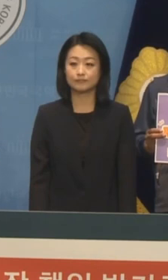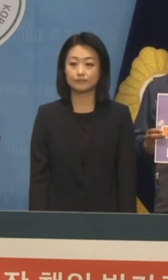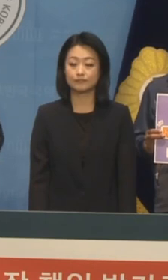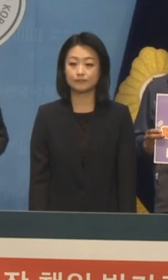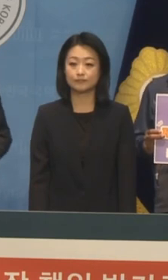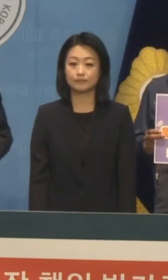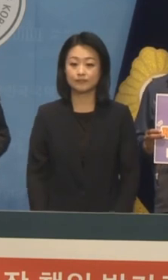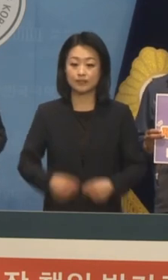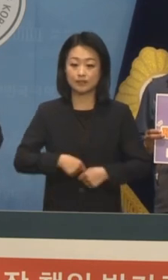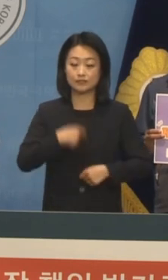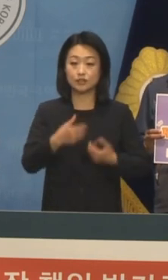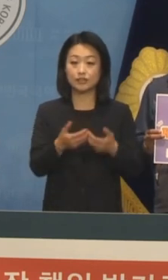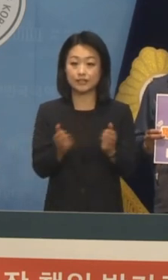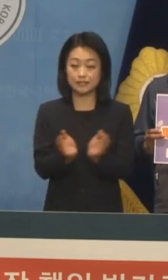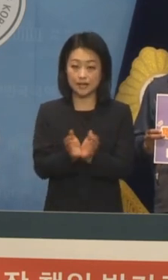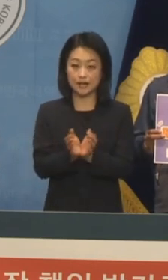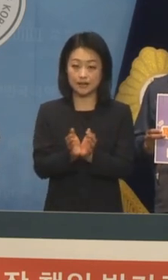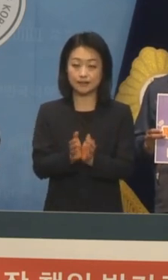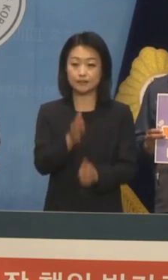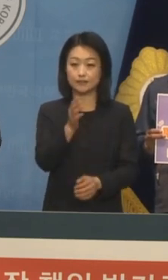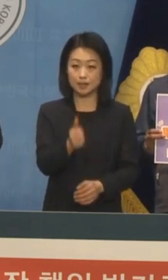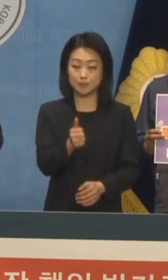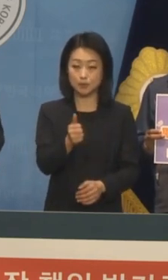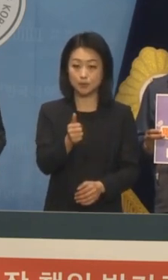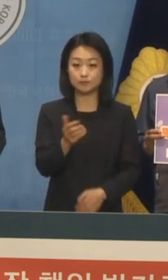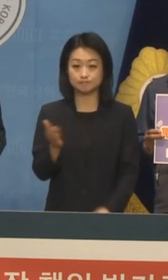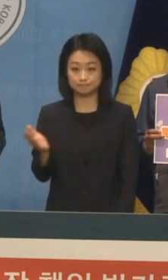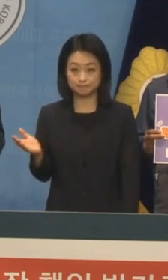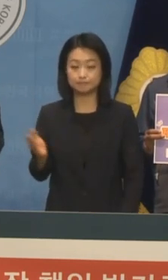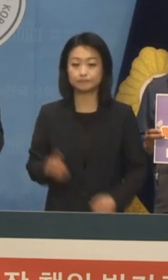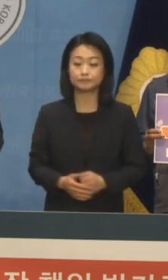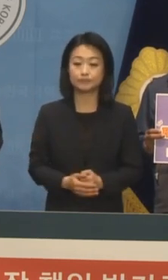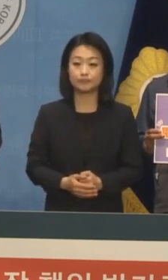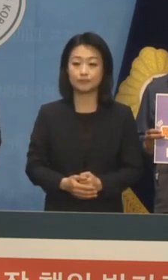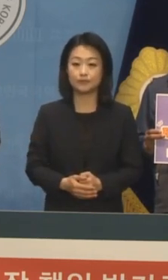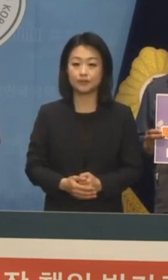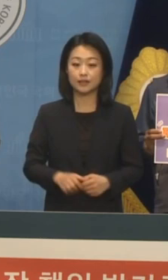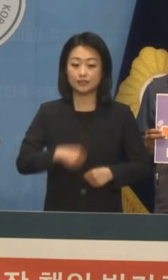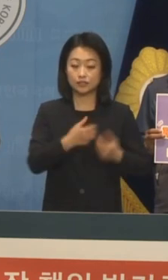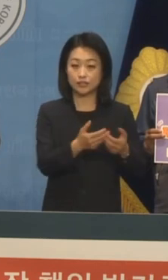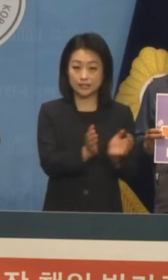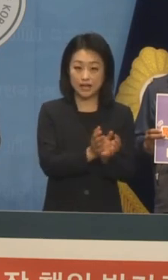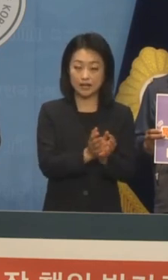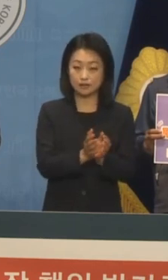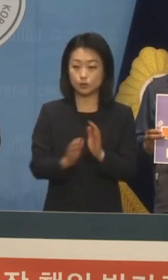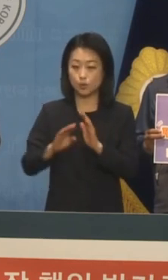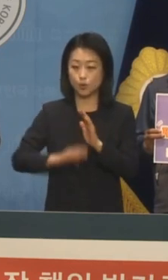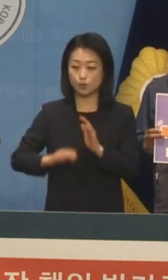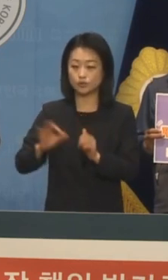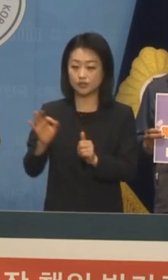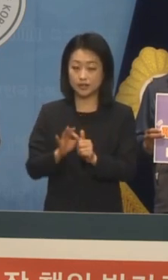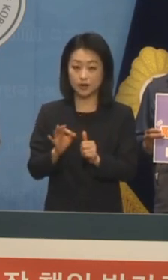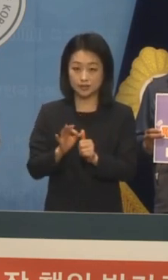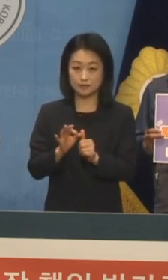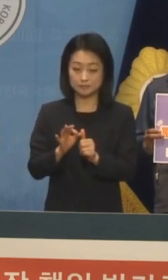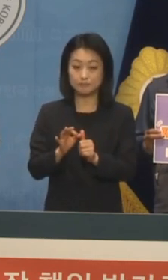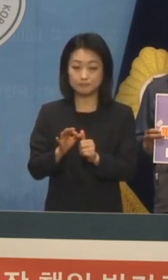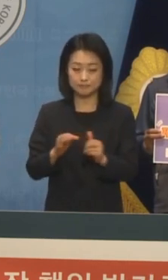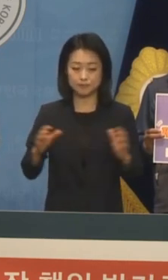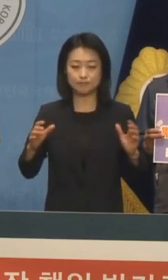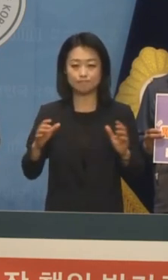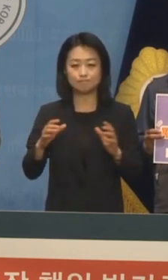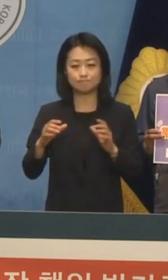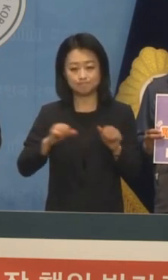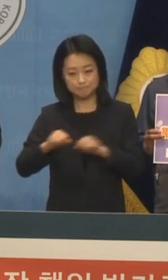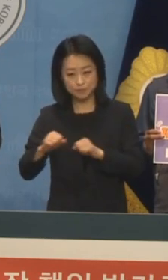네, 정의당 상임대표 김준우입니다. 오늘 정의당과 공적연금 강화, 국민행동과 함께 공동 기자회견을 열게